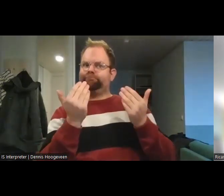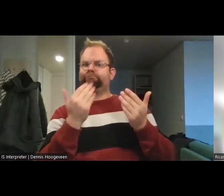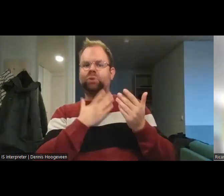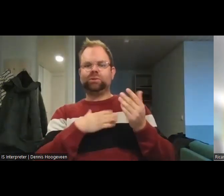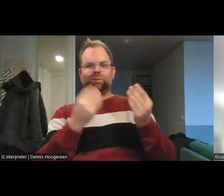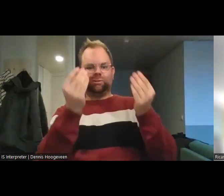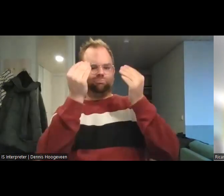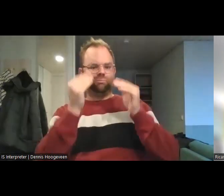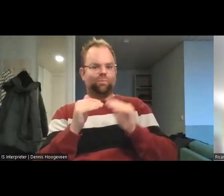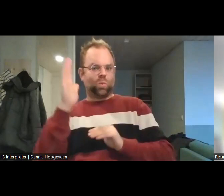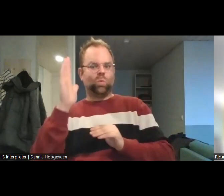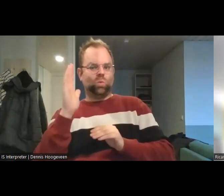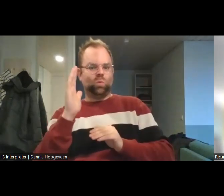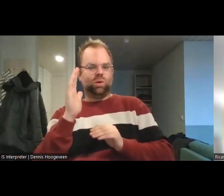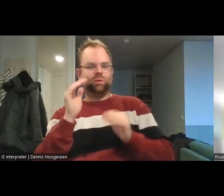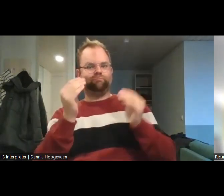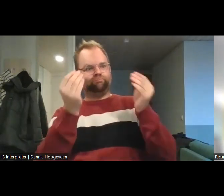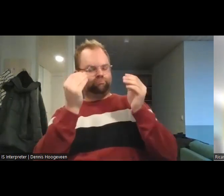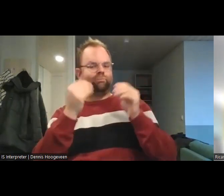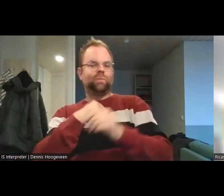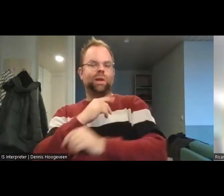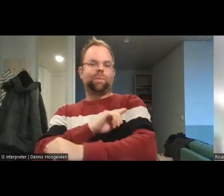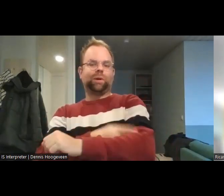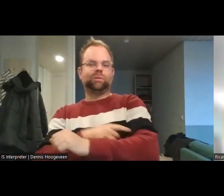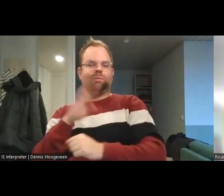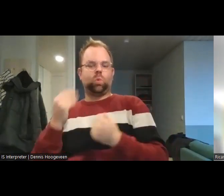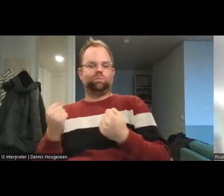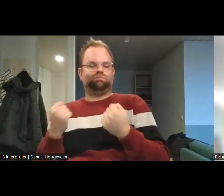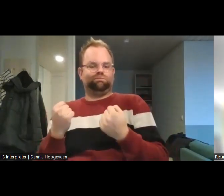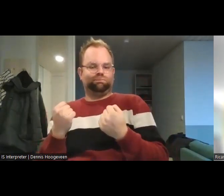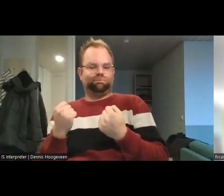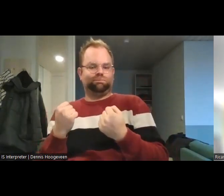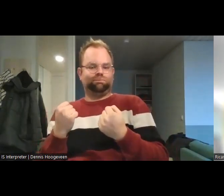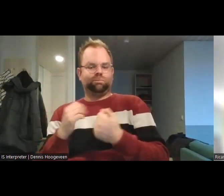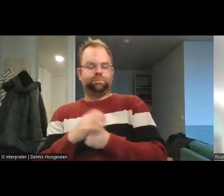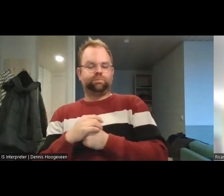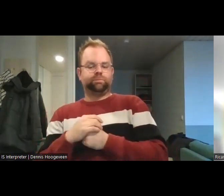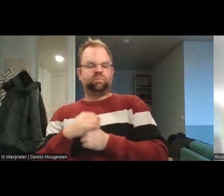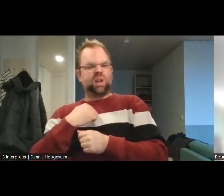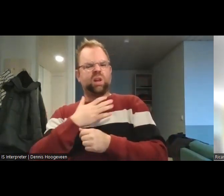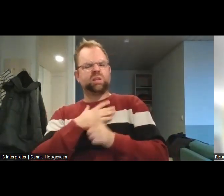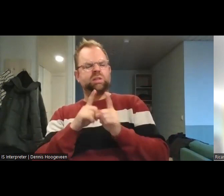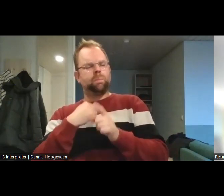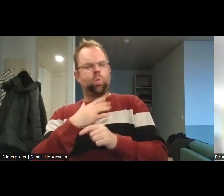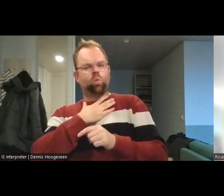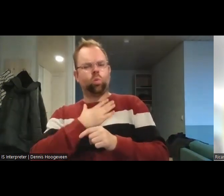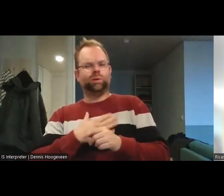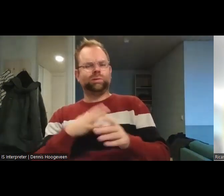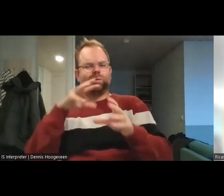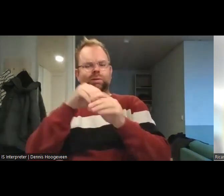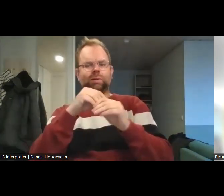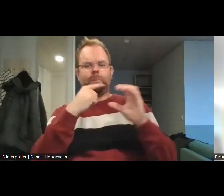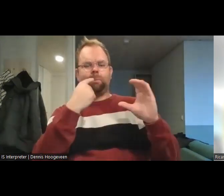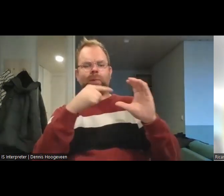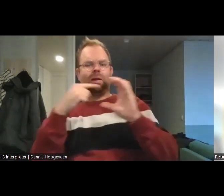nos capacités. J'aimerais être ajouté à la liste d'envoi de